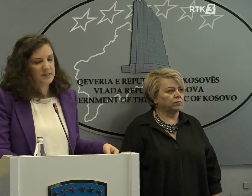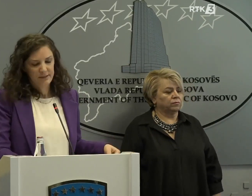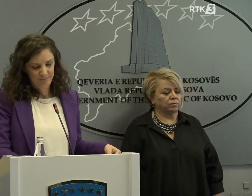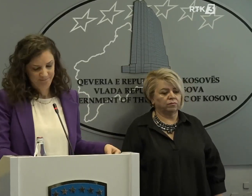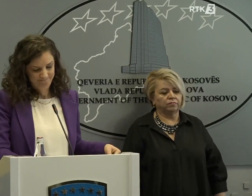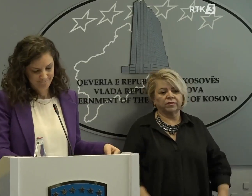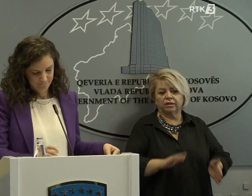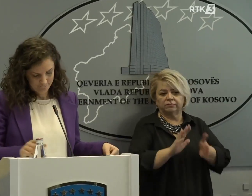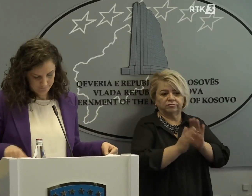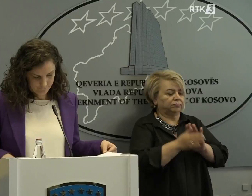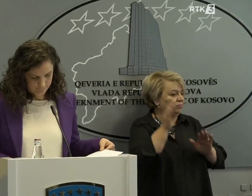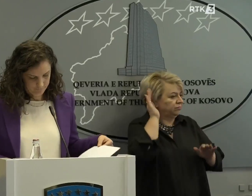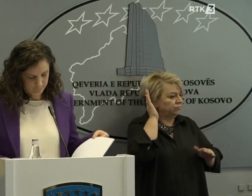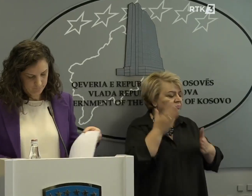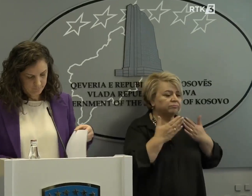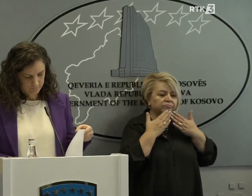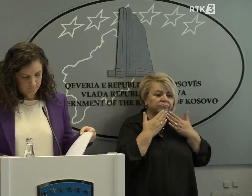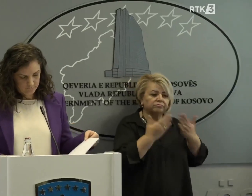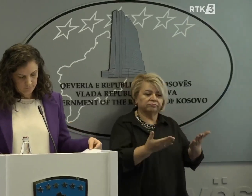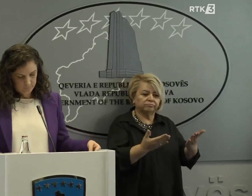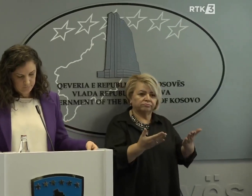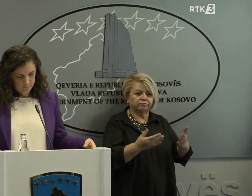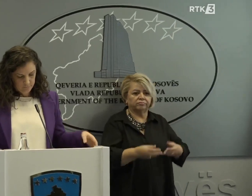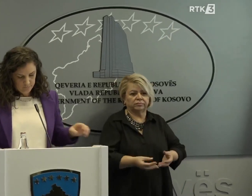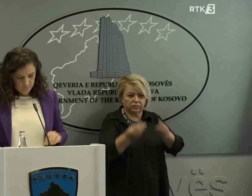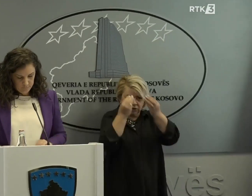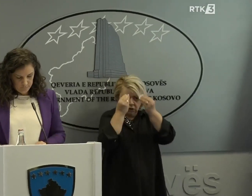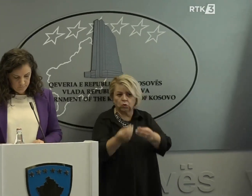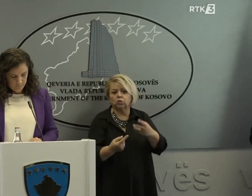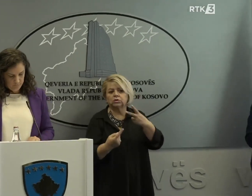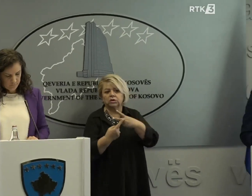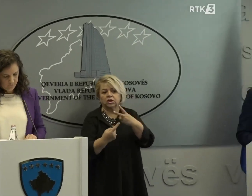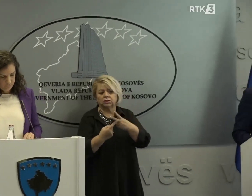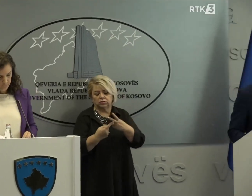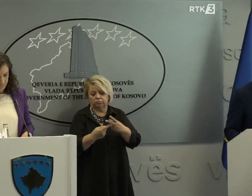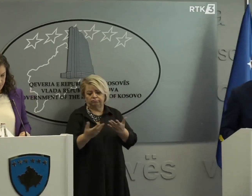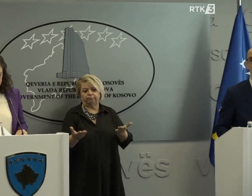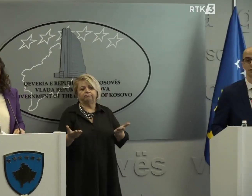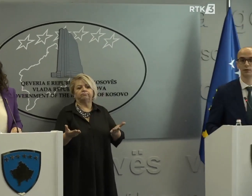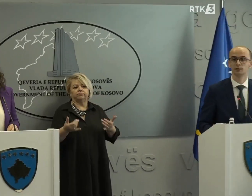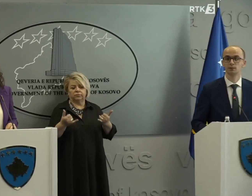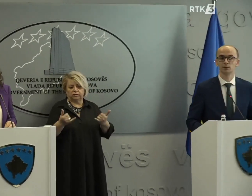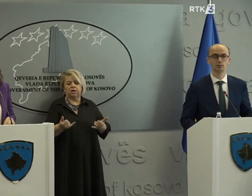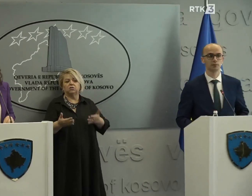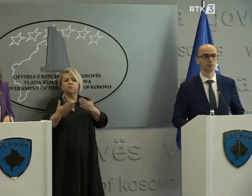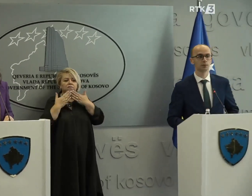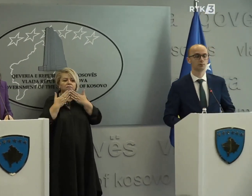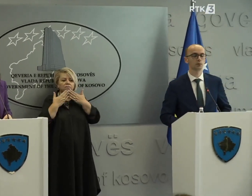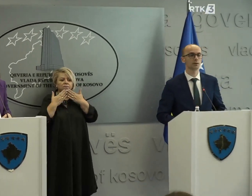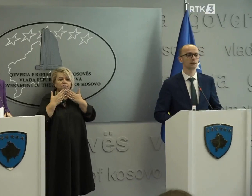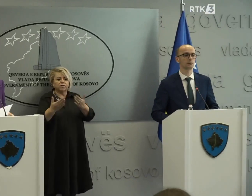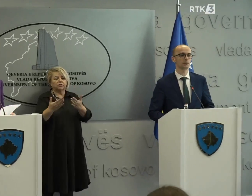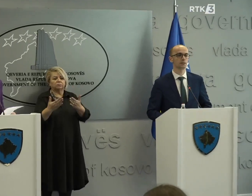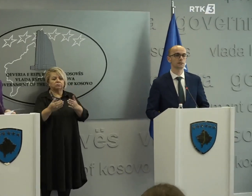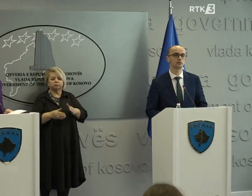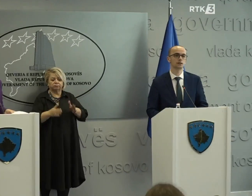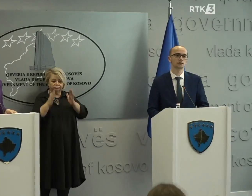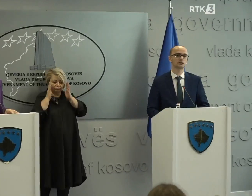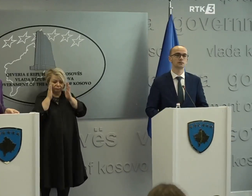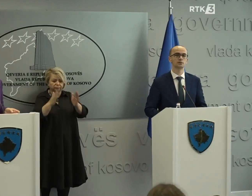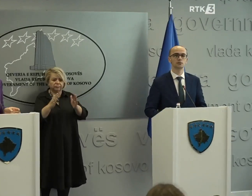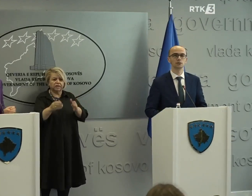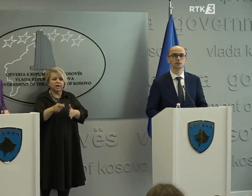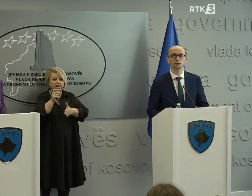Zonës ministre. Faleminderit ministre. Të nderuar gazetar, shfrytëzoj rastin që t'ju falenderoj për një mbulim korrekt të procesit